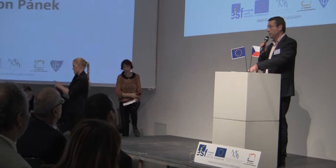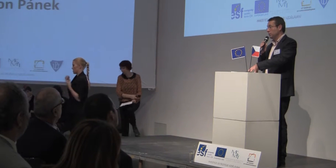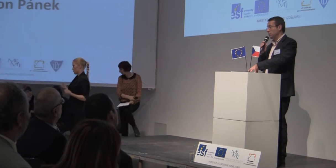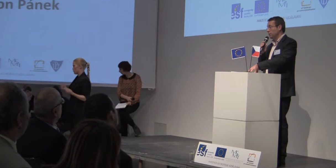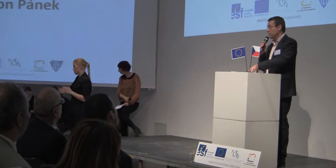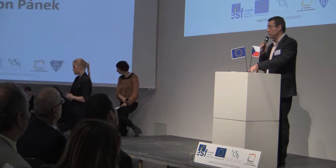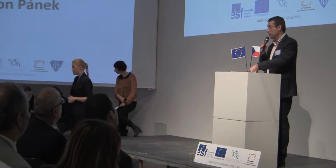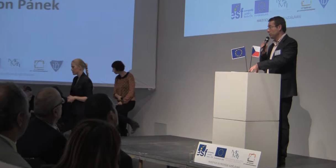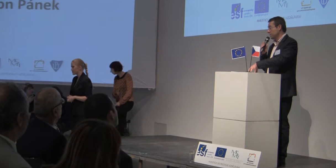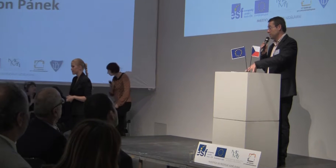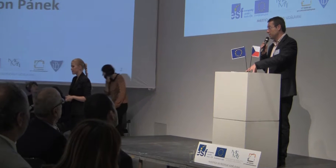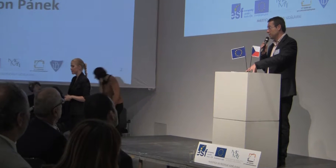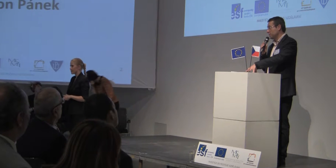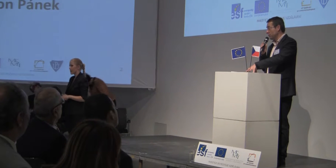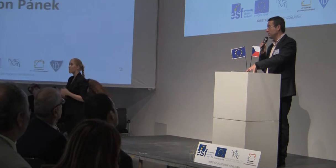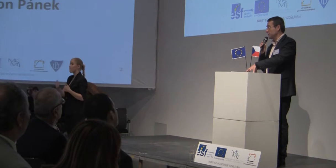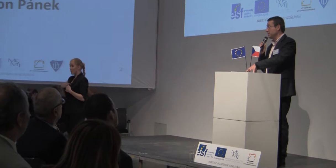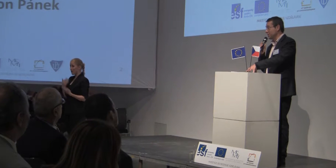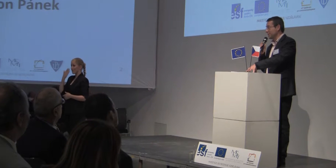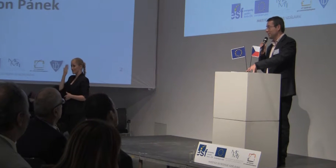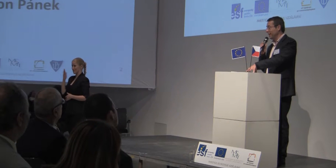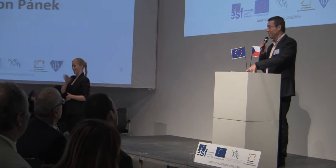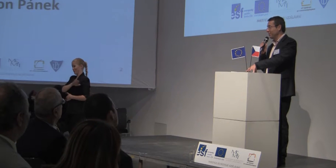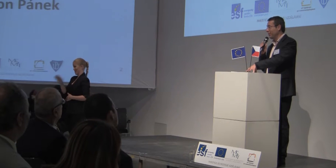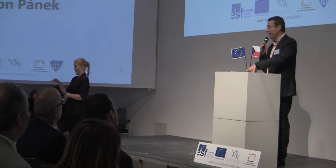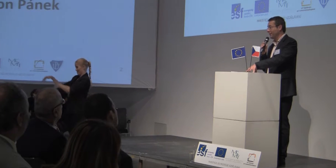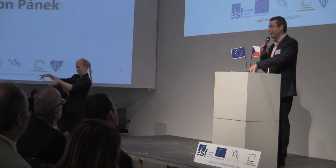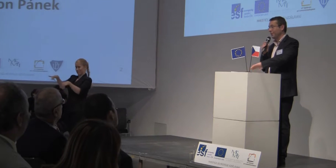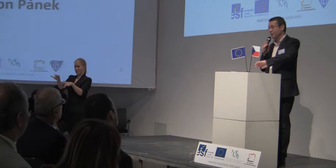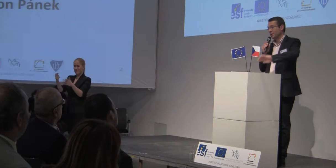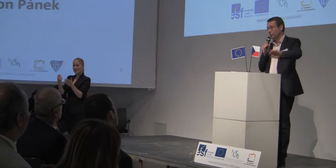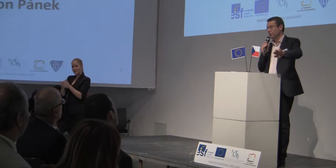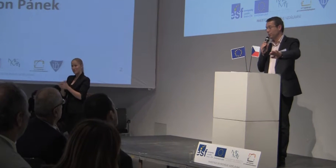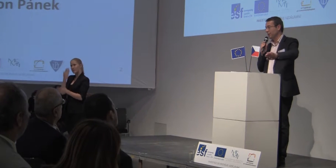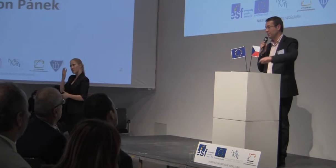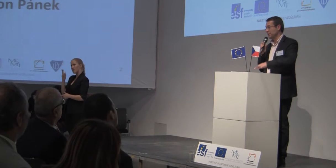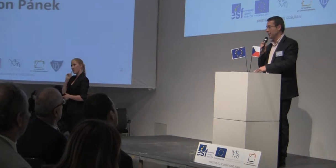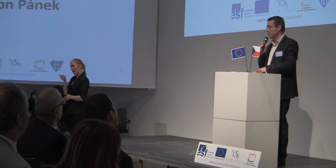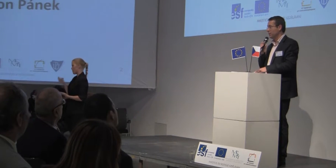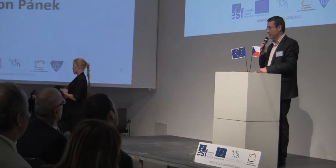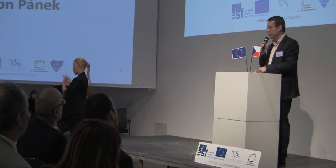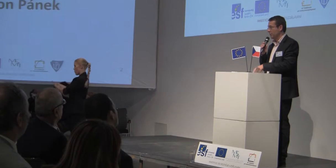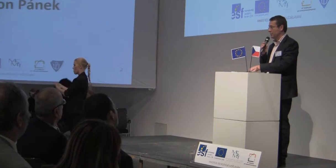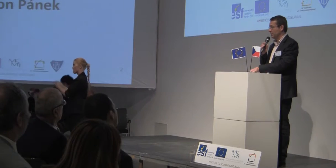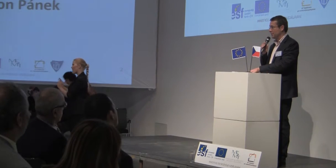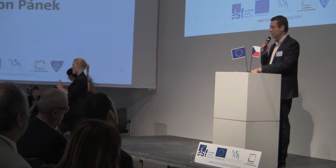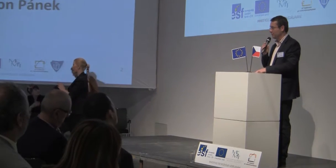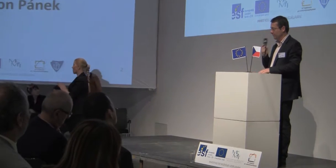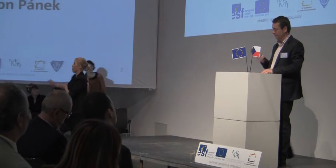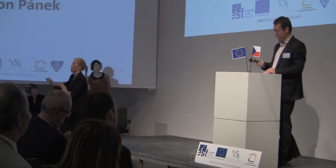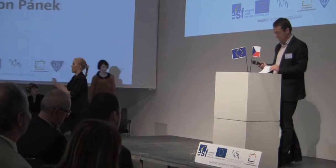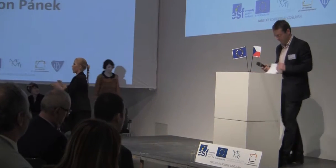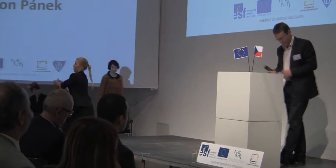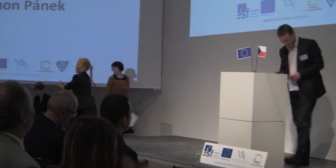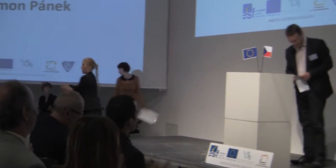tak že si všichni myslíme, že se si má pomáhat a nemají se očouhnout někam stranou. Děkuju vám, že tady jste.